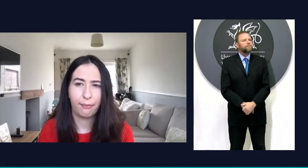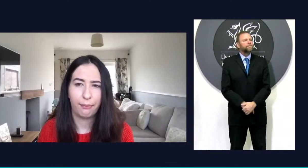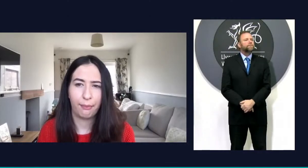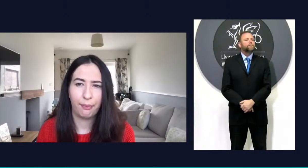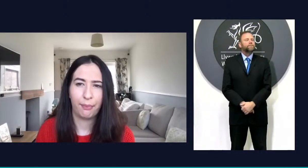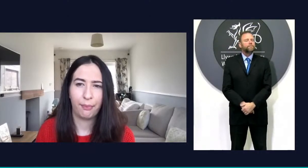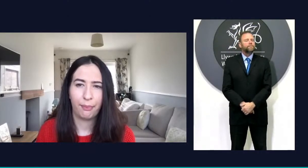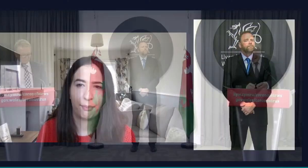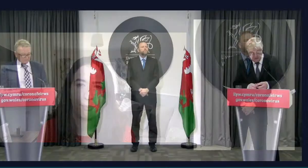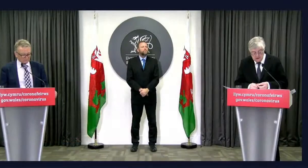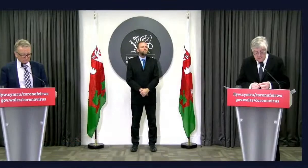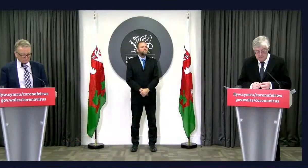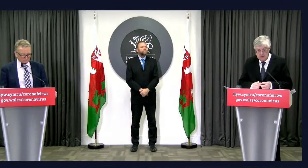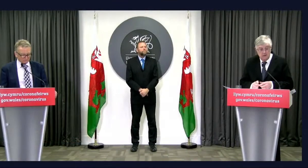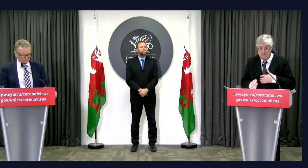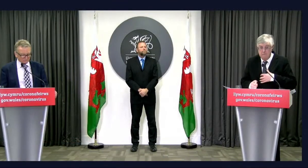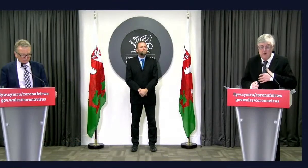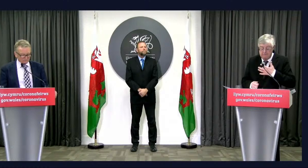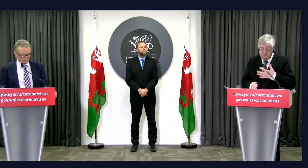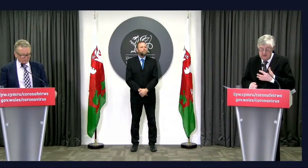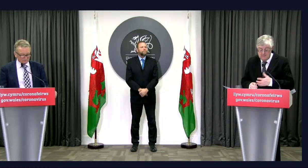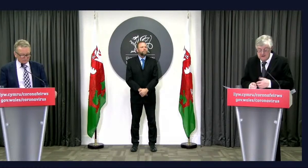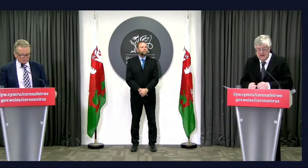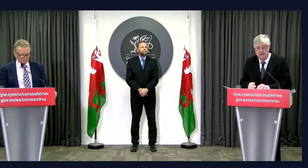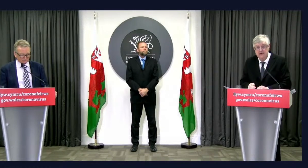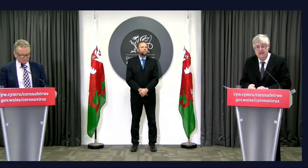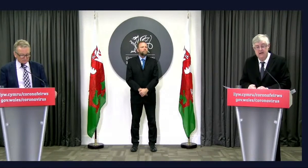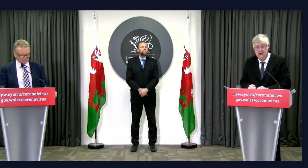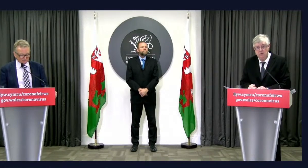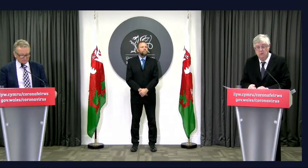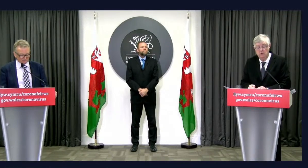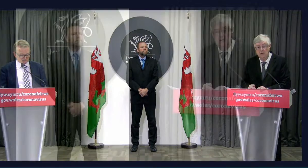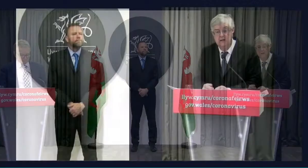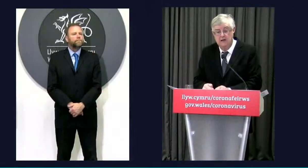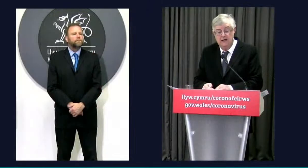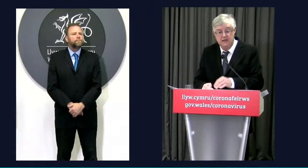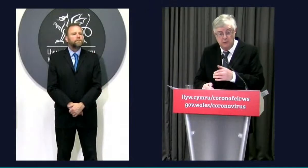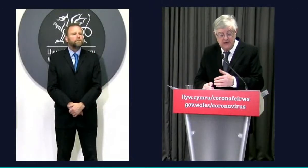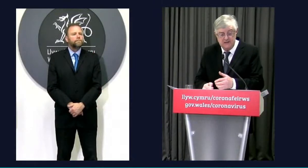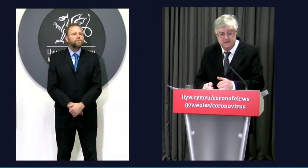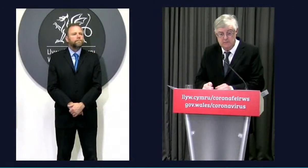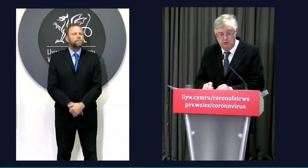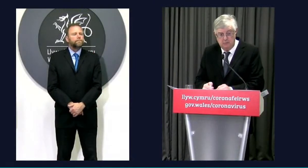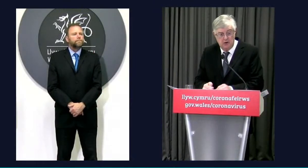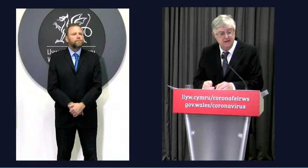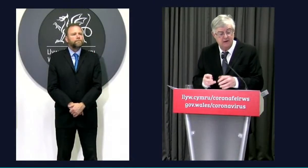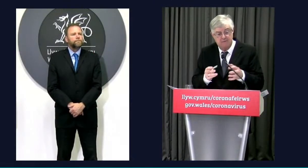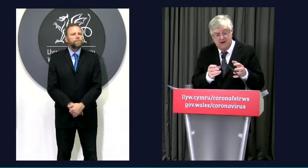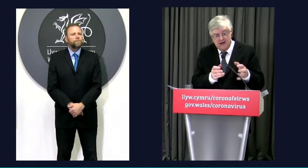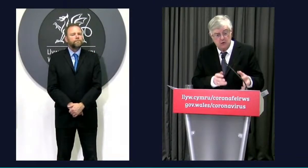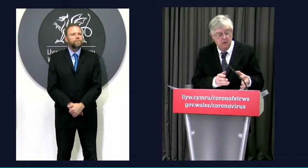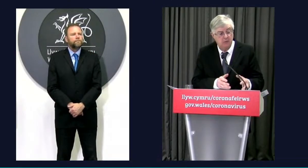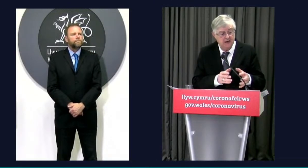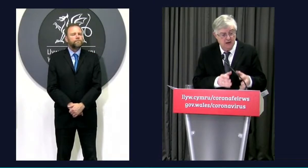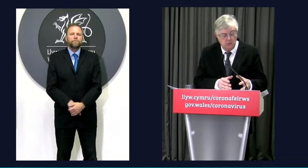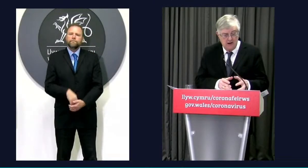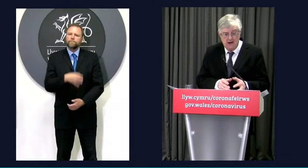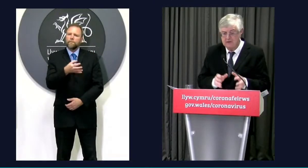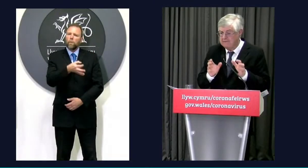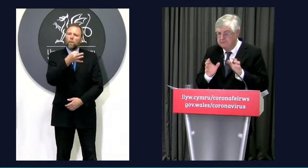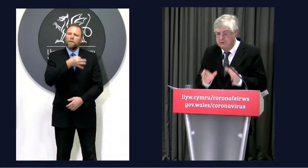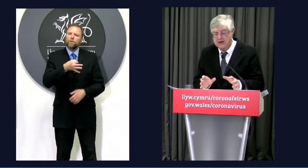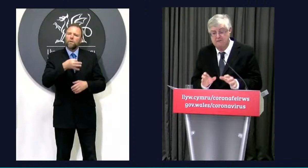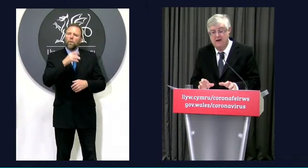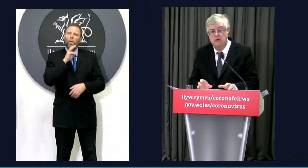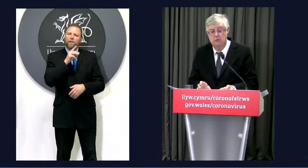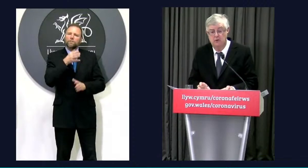Diolch, Bran. Ymateb i yw, i ddweud i bobl, a nifer fach o bobl yw e,